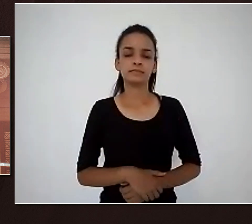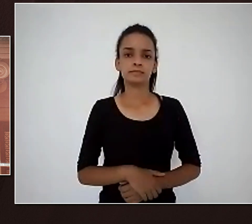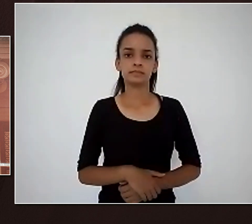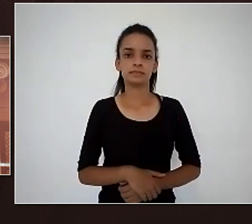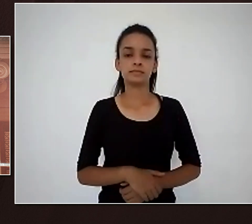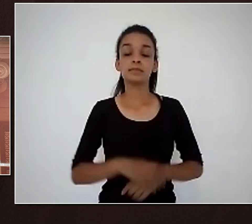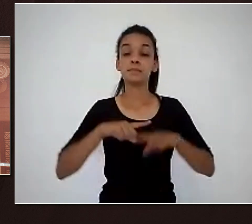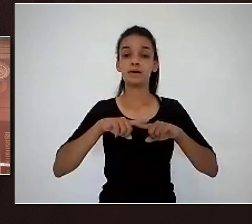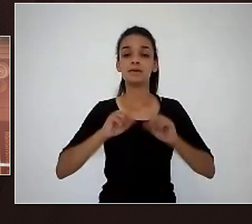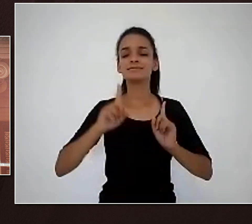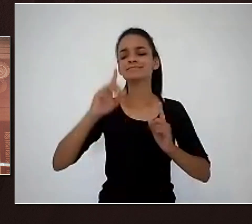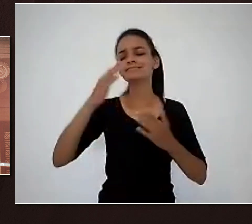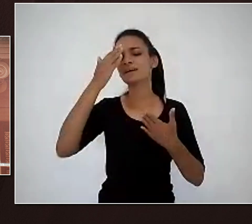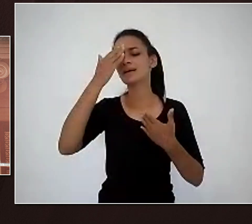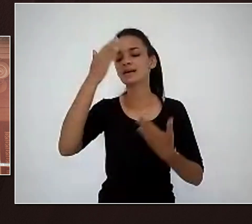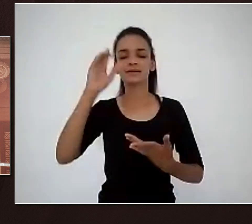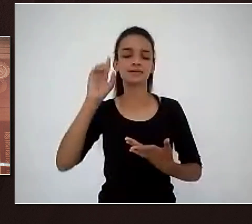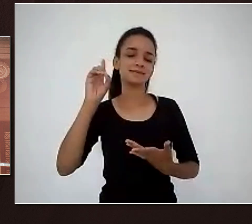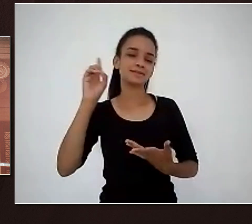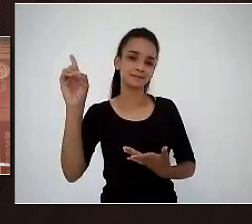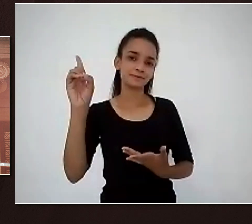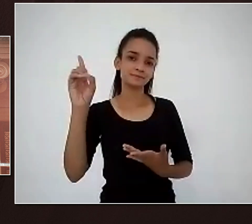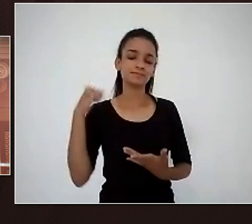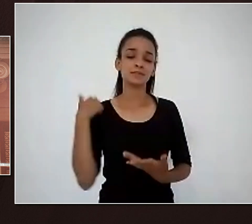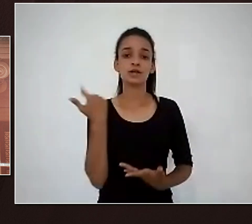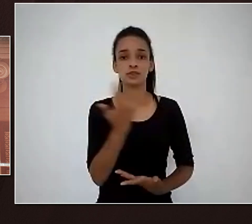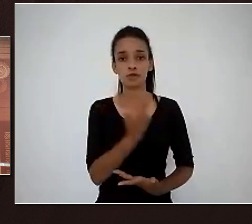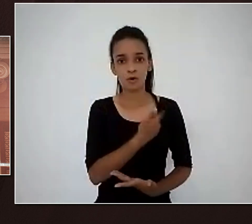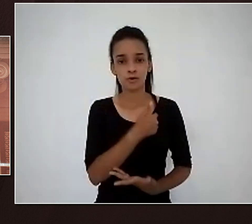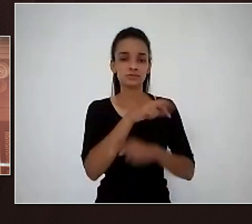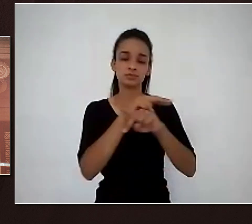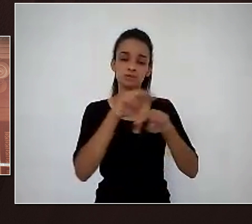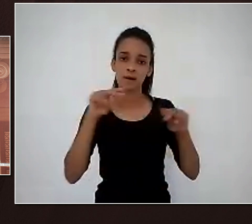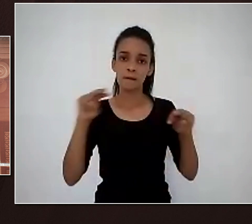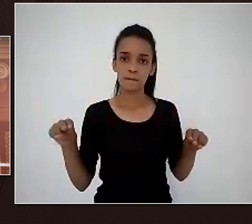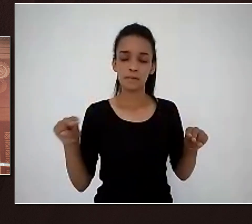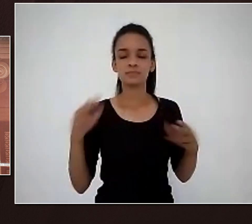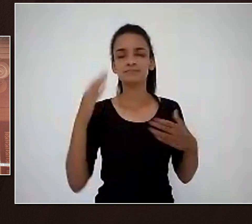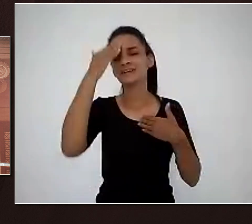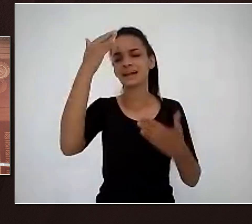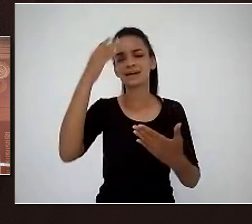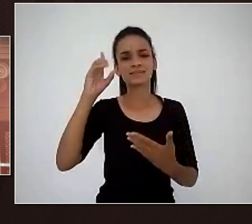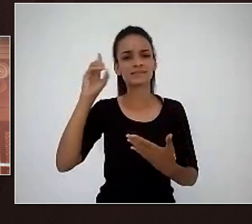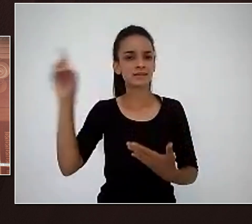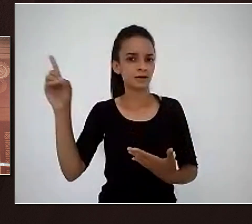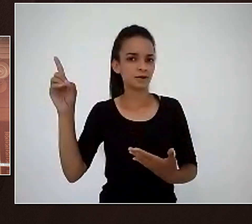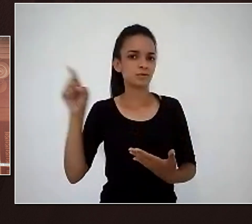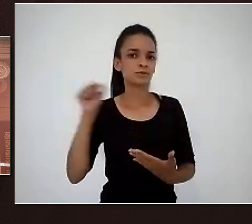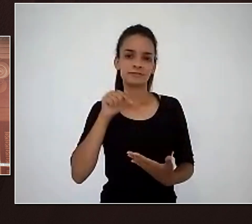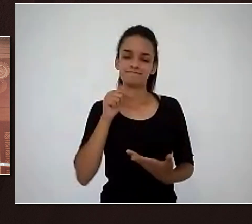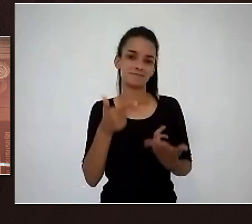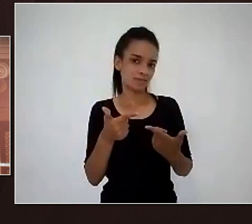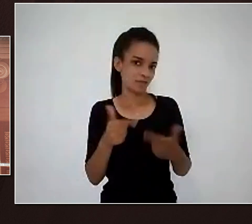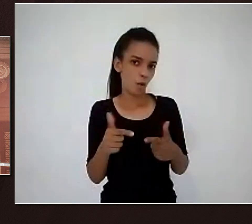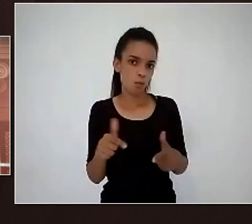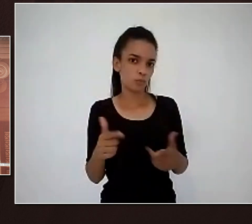né, no meio dos cooperadores, graças a Deus, nós temos uma unanimidade muito